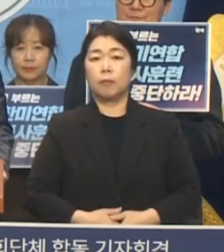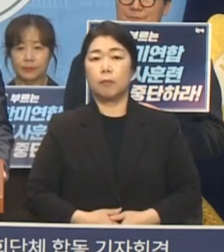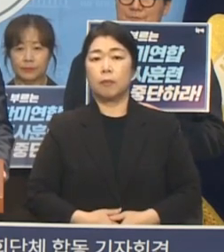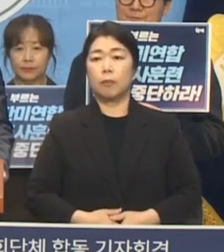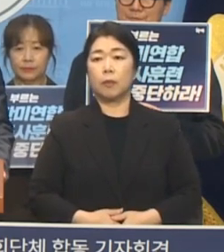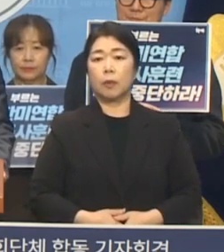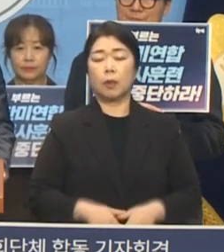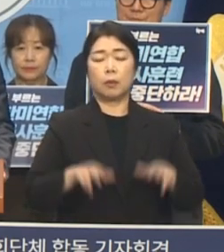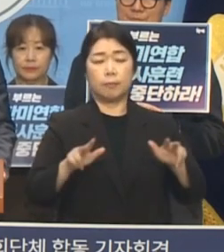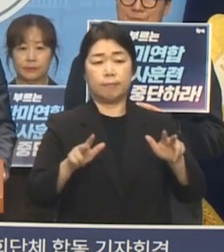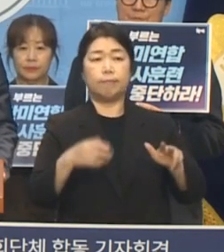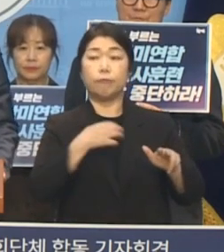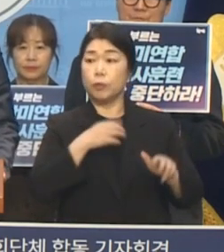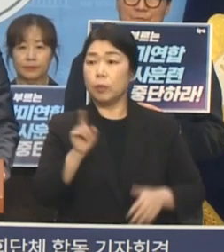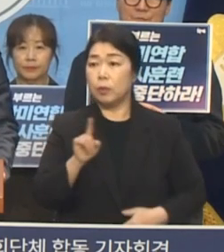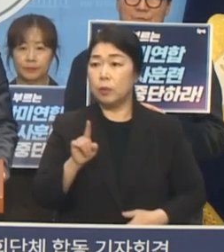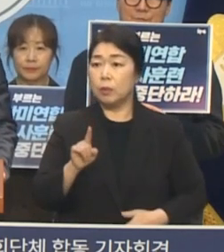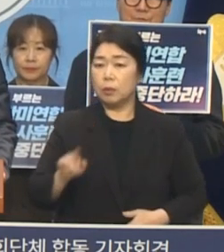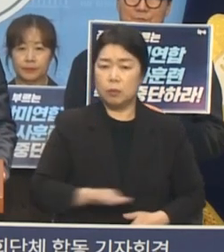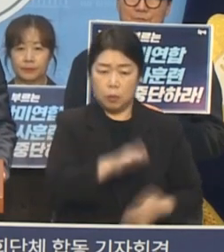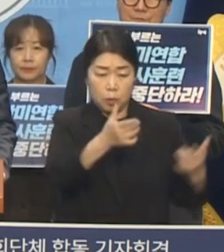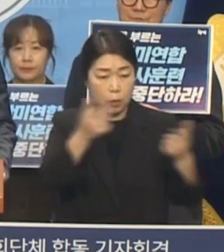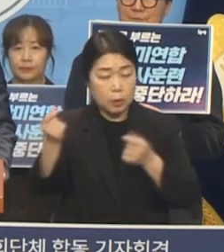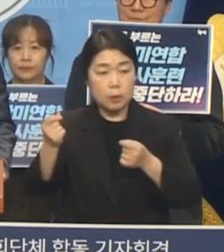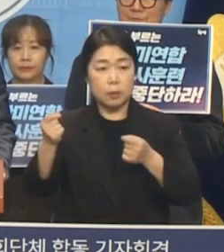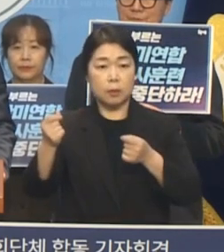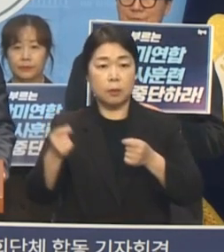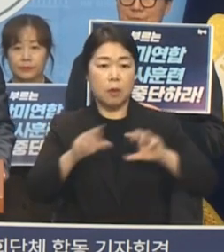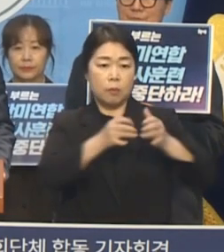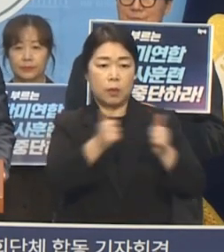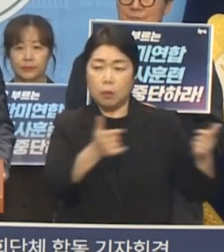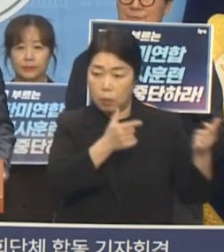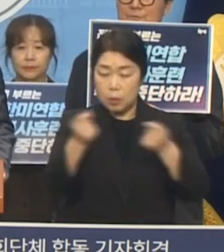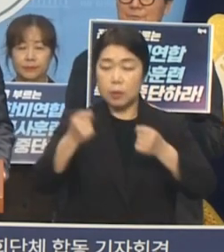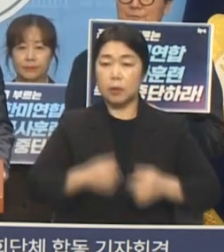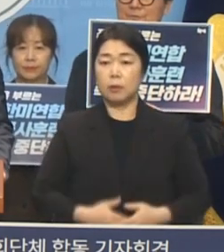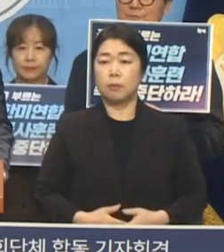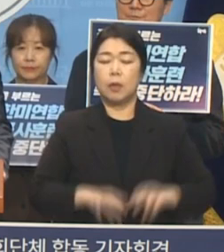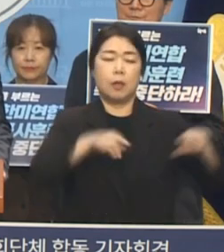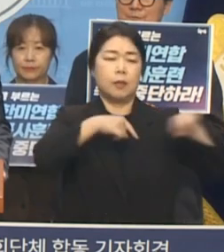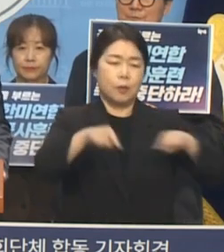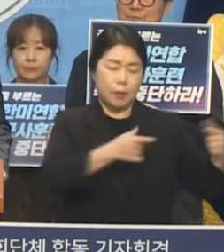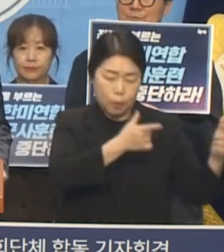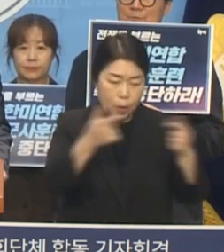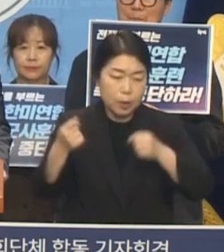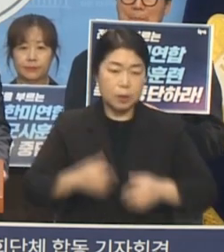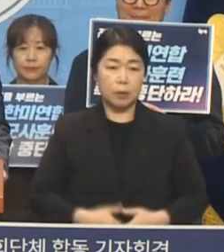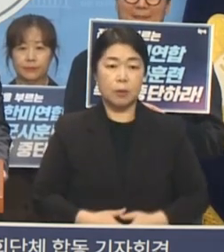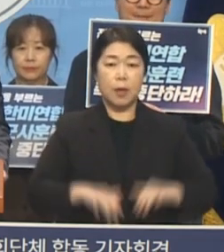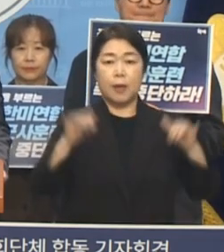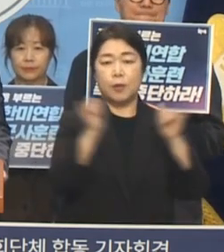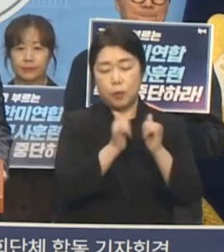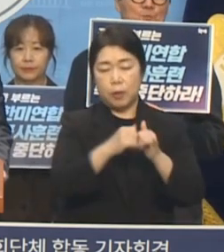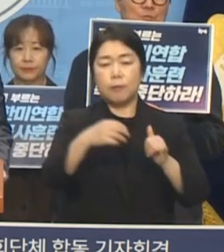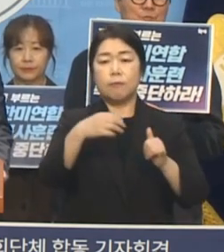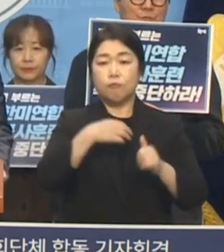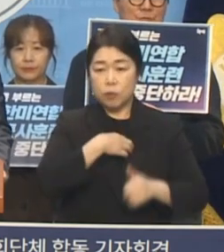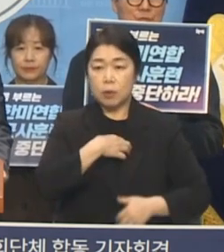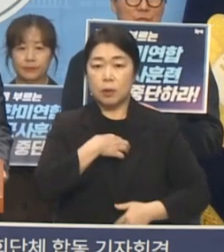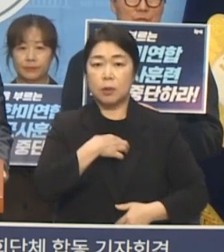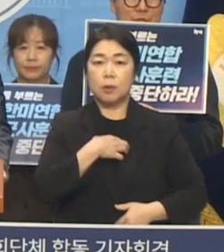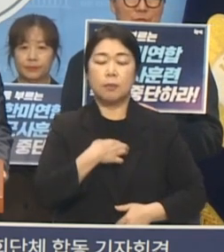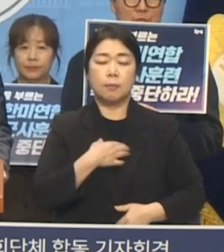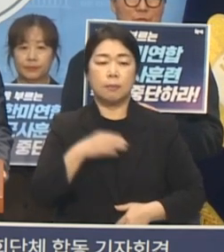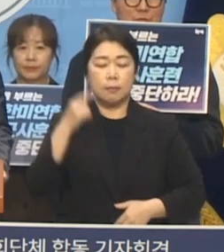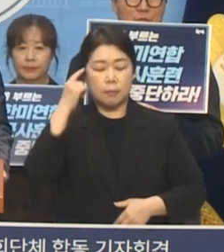너무 엄혹한 위기는 우리 모두, 국민 모두, 정치권 모두 이 전쟁의 위기를